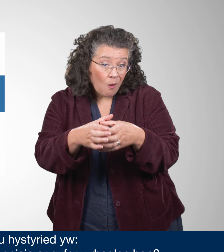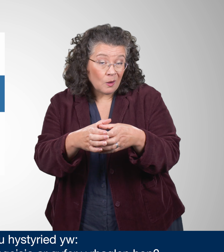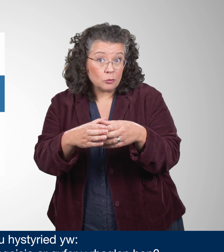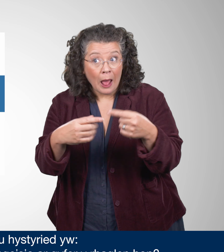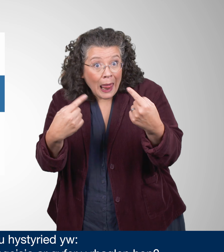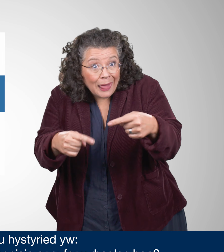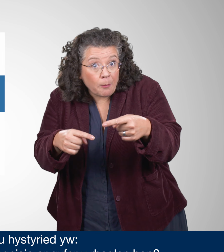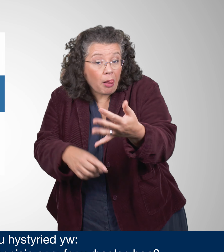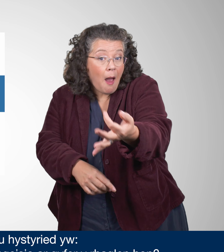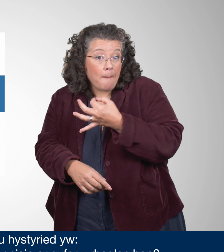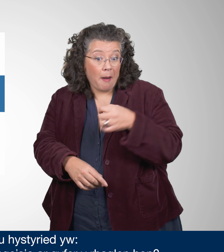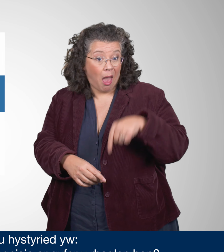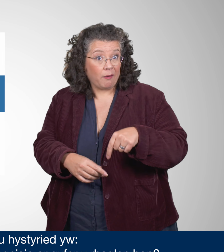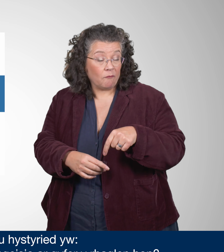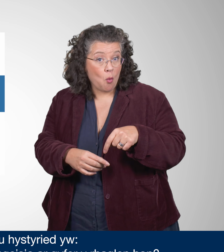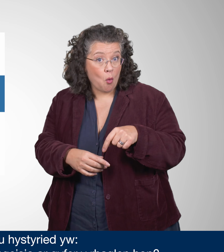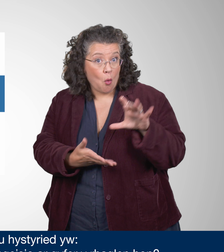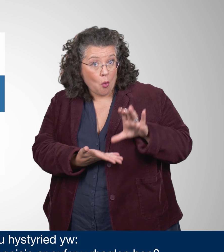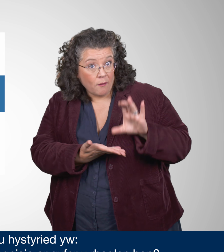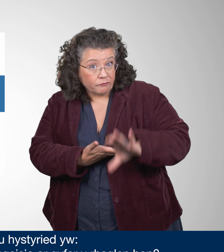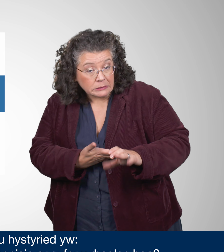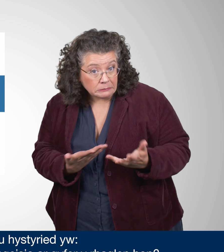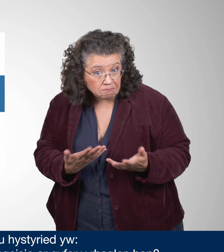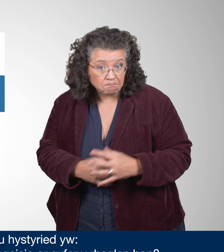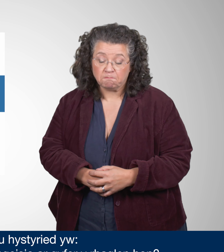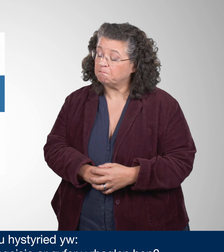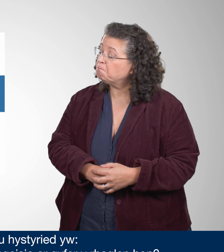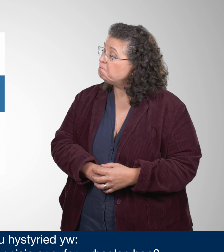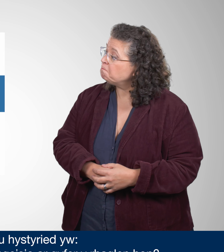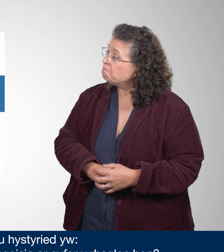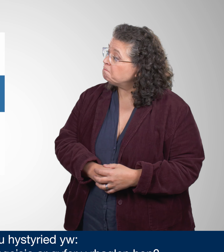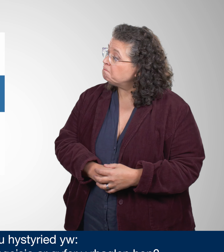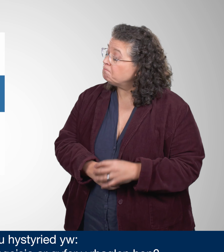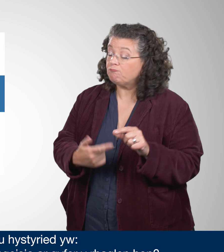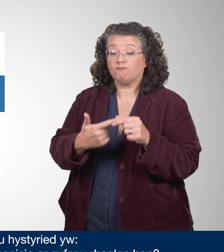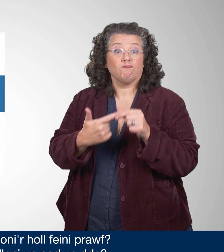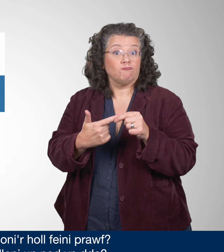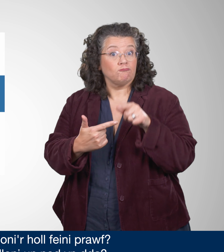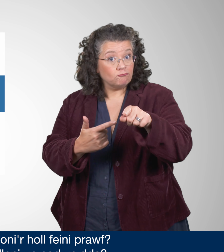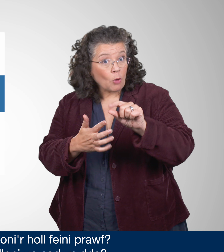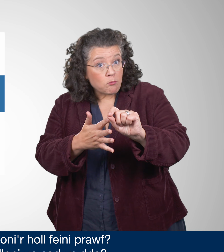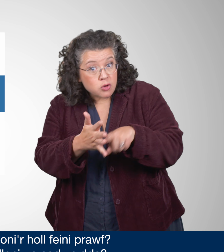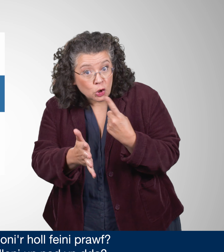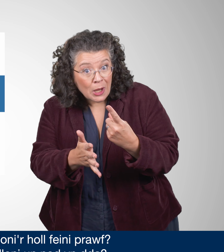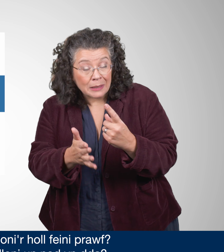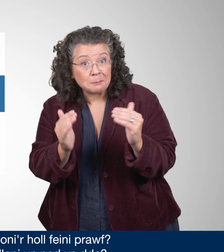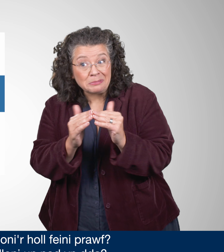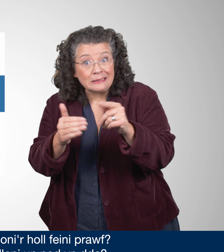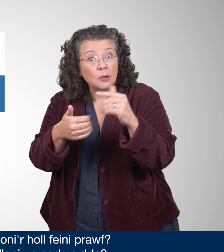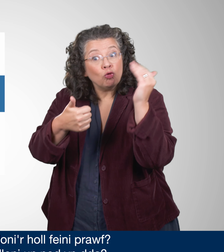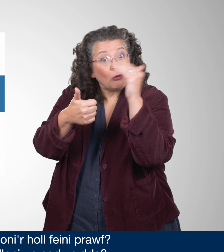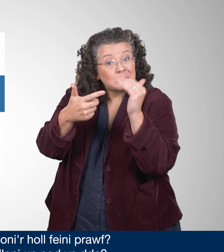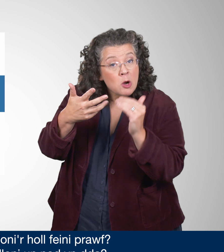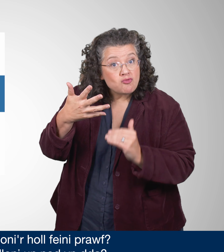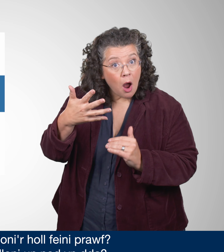Y pethau y dylech eu hystyried yw: a yw eich sefydliad yn gymwys i